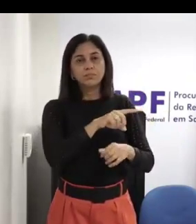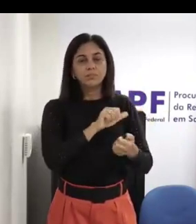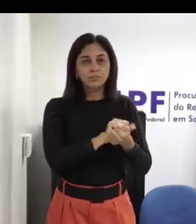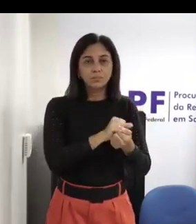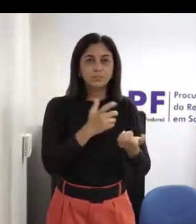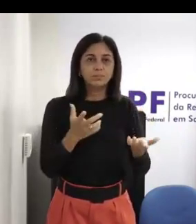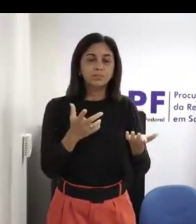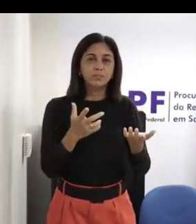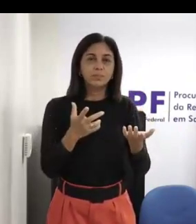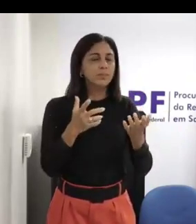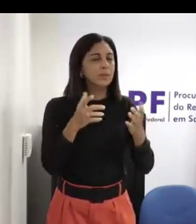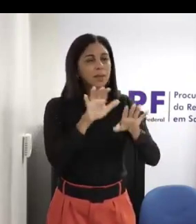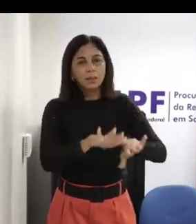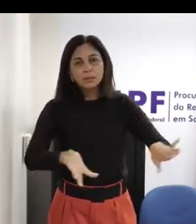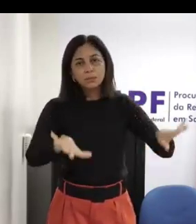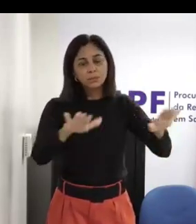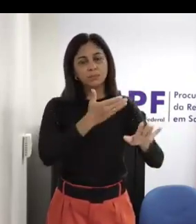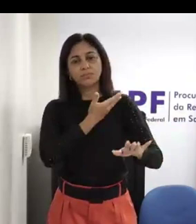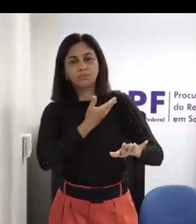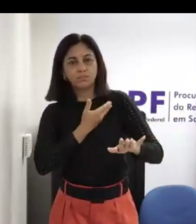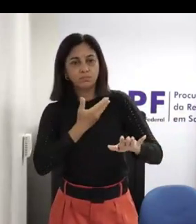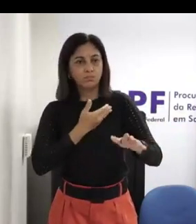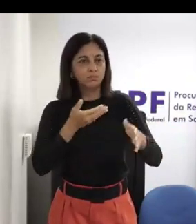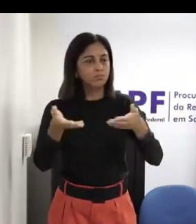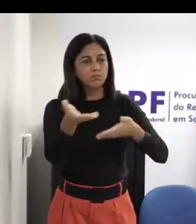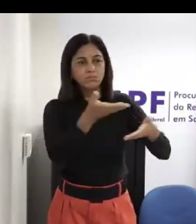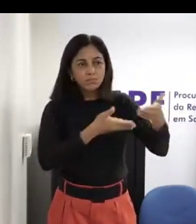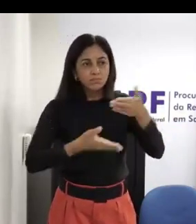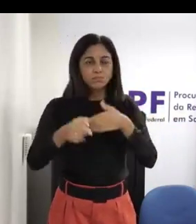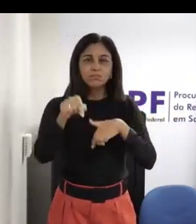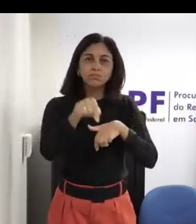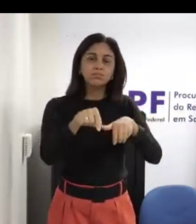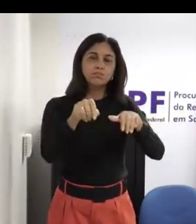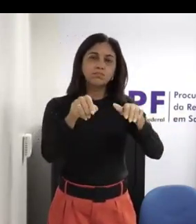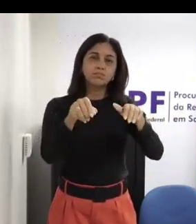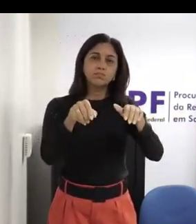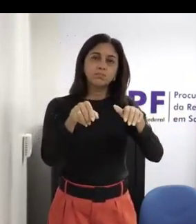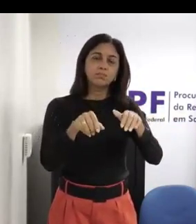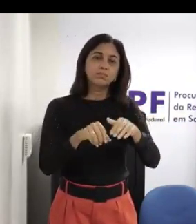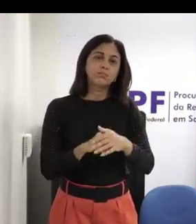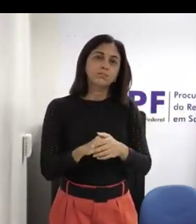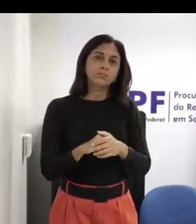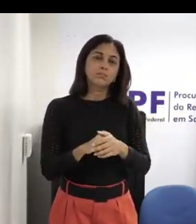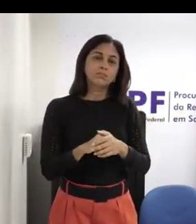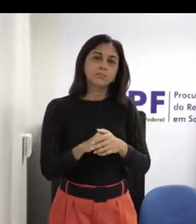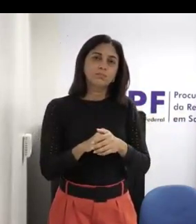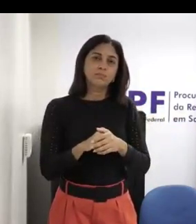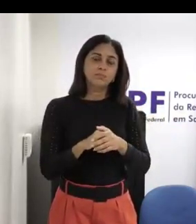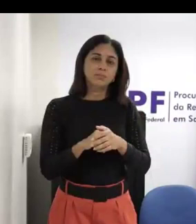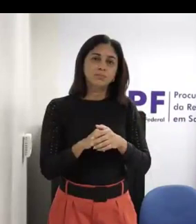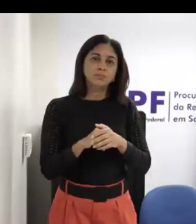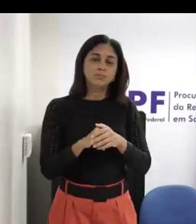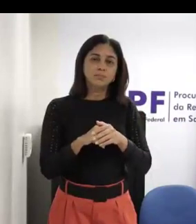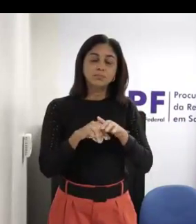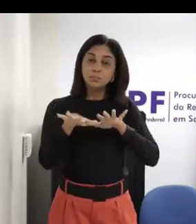principalmente também a todos os colegas que estiveram aqui O Éverson eh e a movei que é o